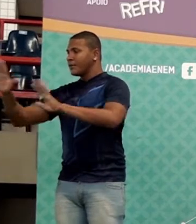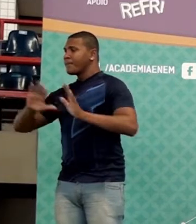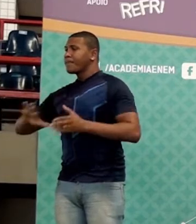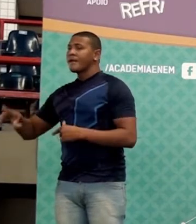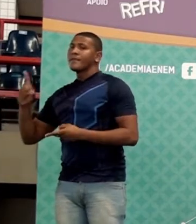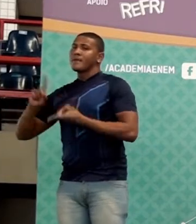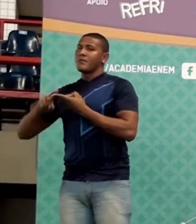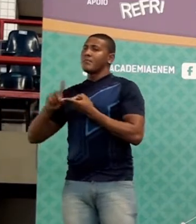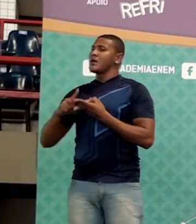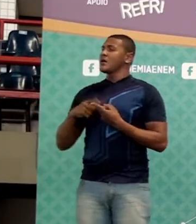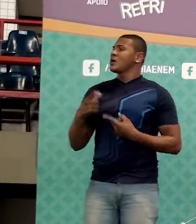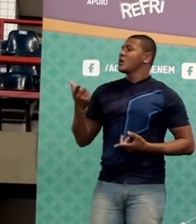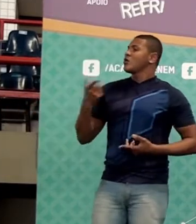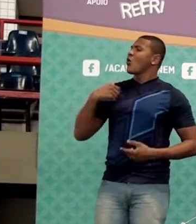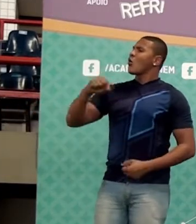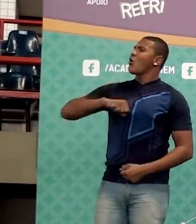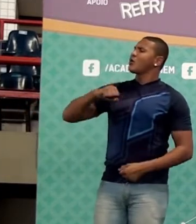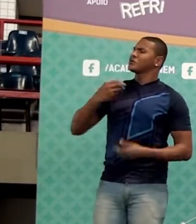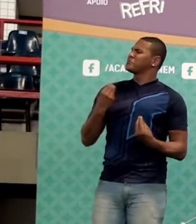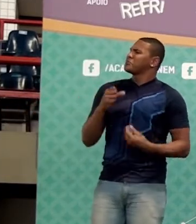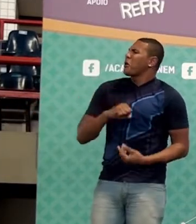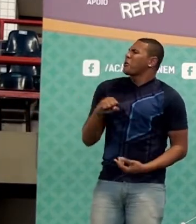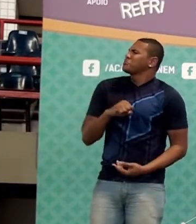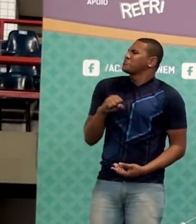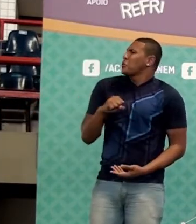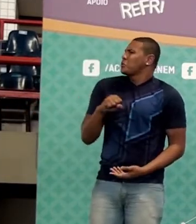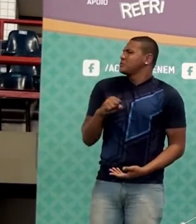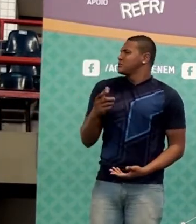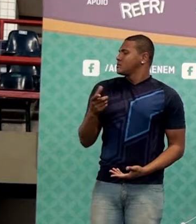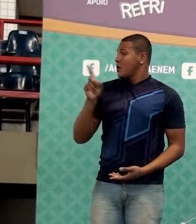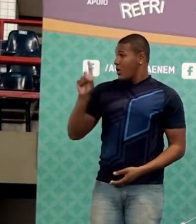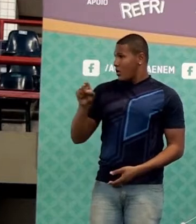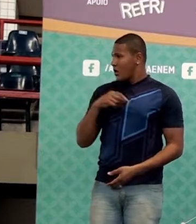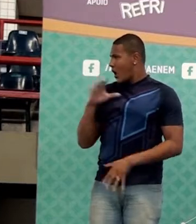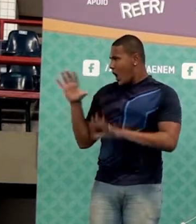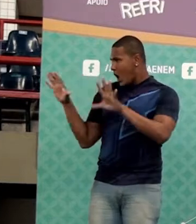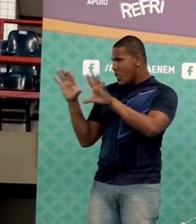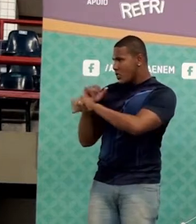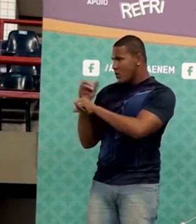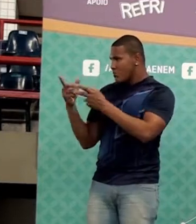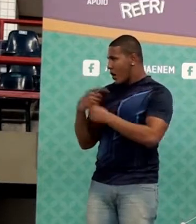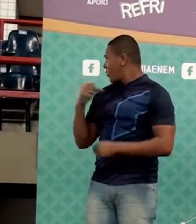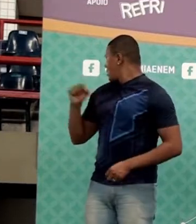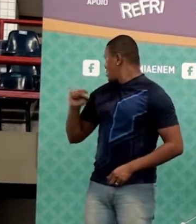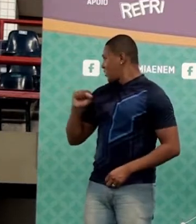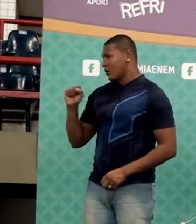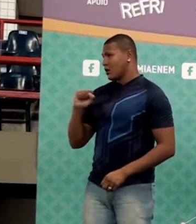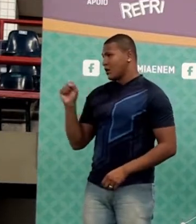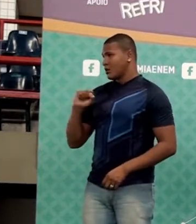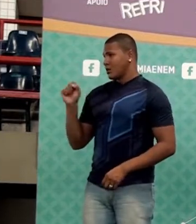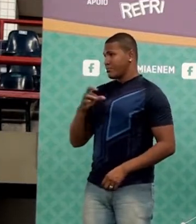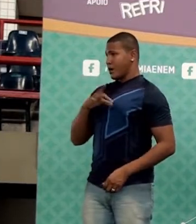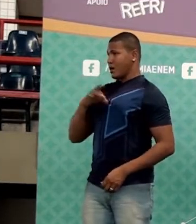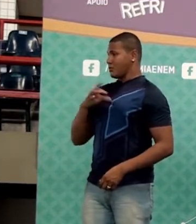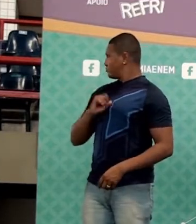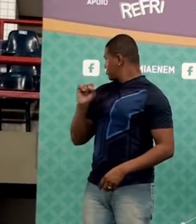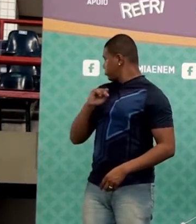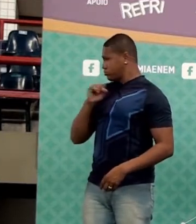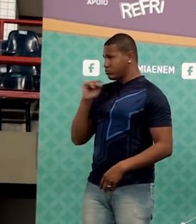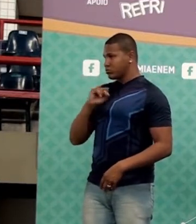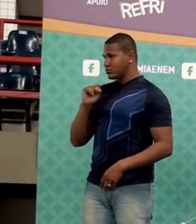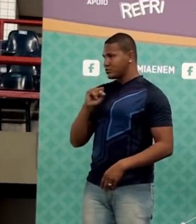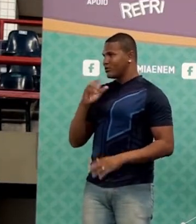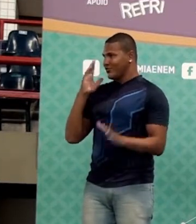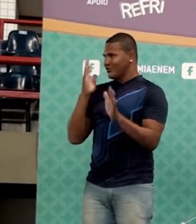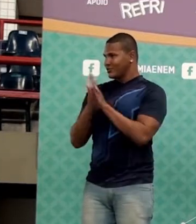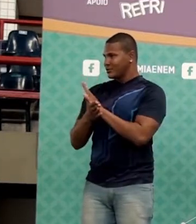que interessante. Ele tanto corria para pegar o animal, como corria